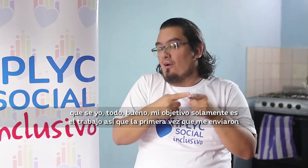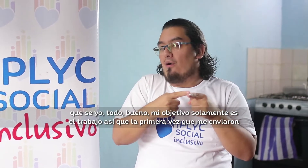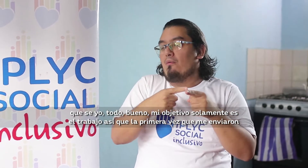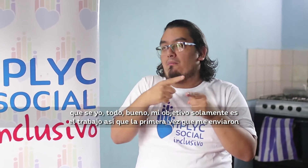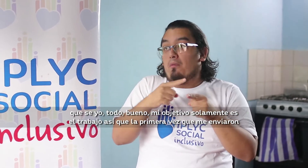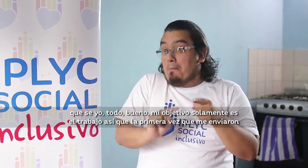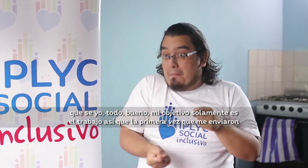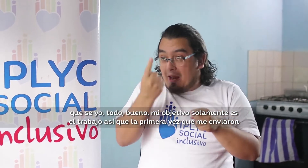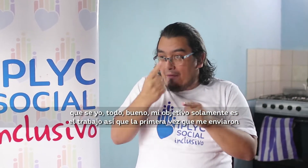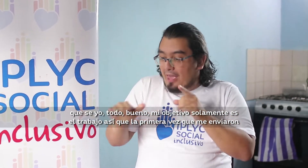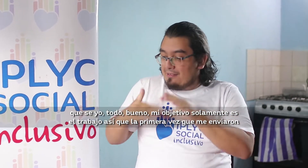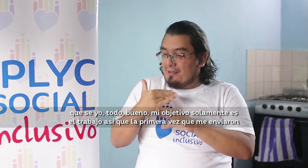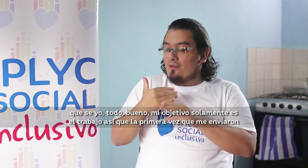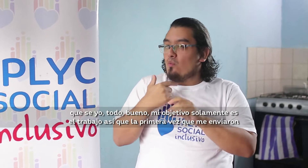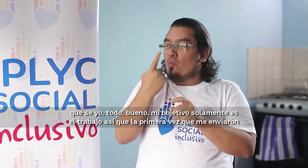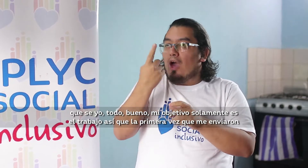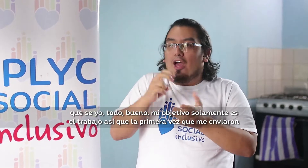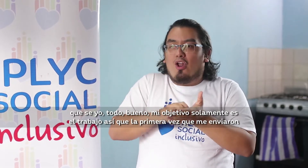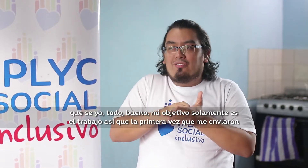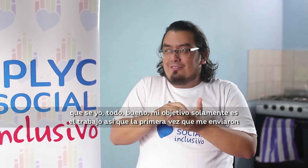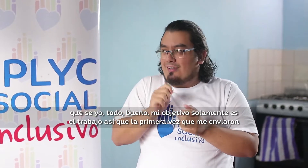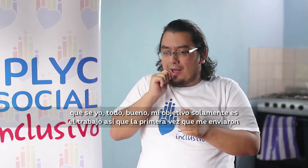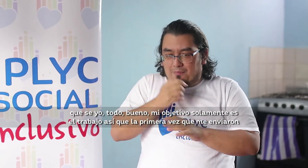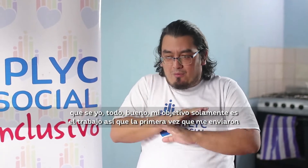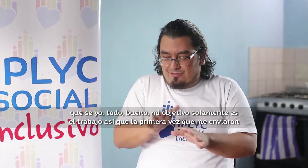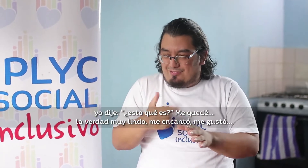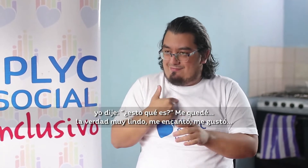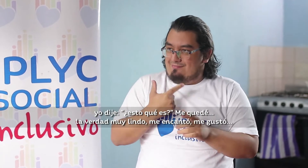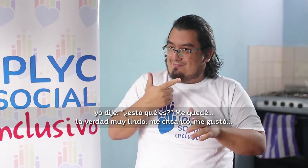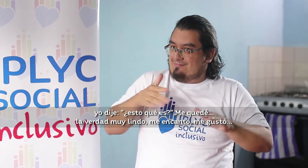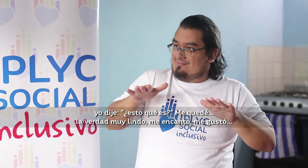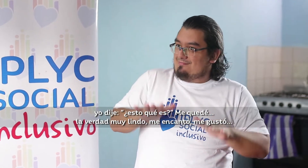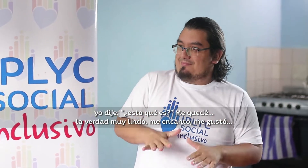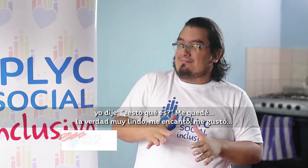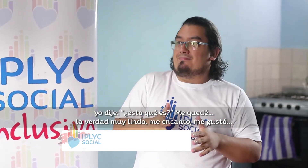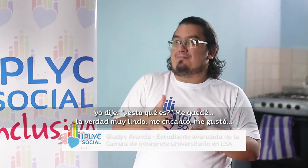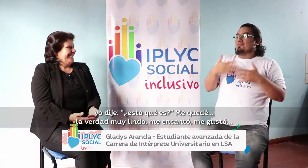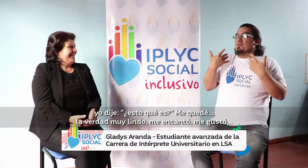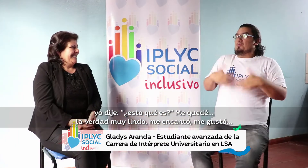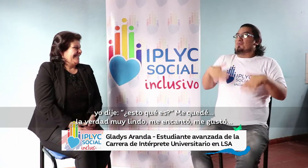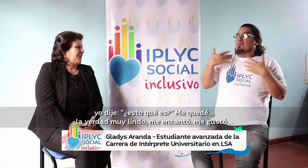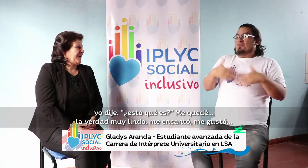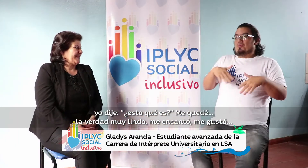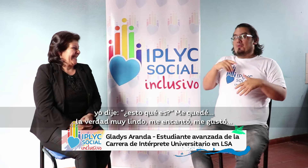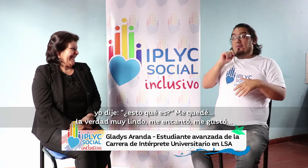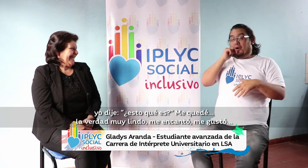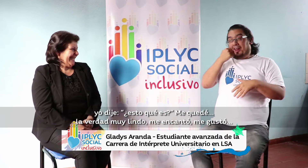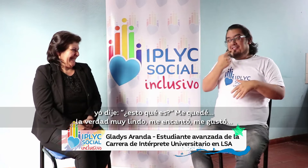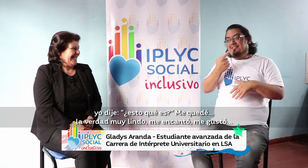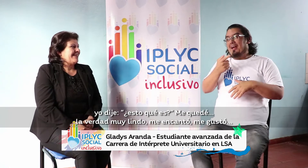mi objetivo solamente es el trabajo, así que es la primera vez que me enviaron. Yo dije, esto, ¿qué esto es? Me quedé, la